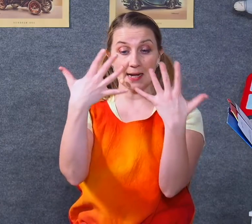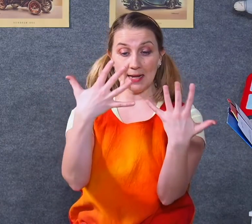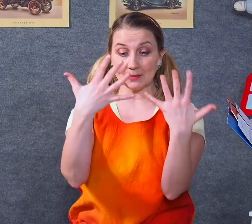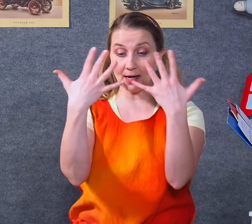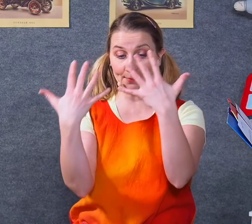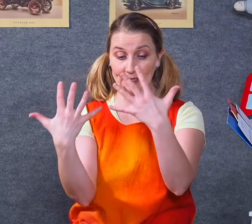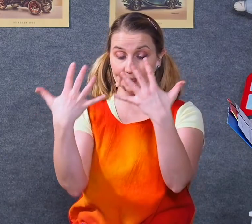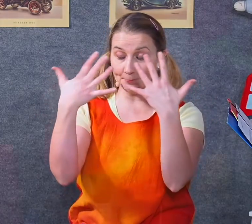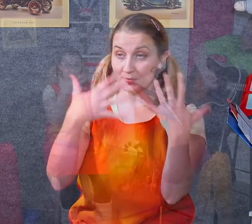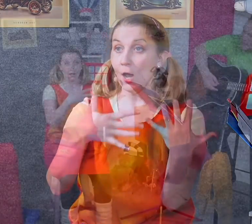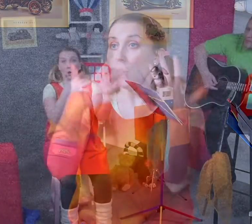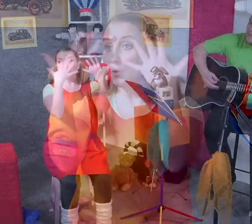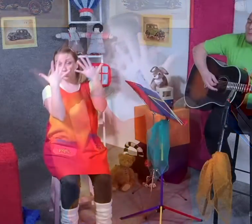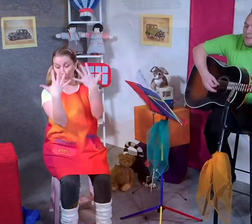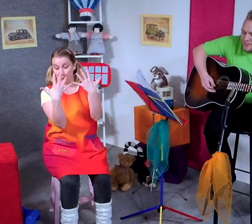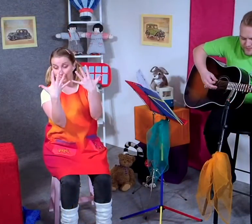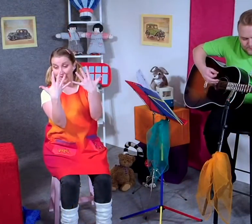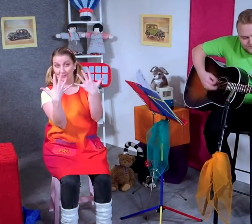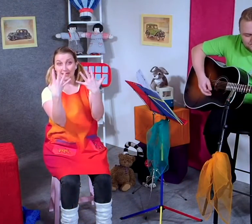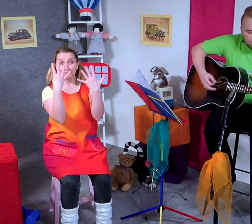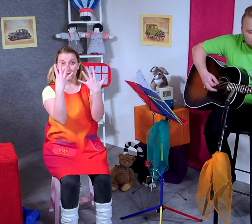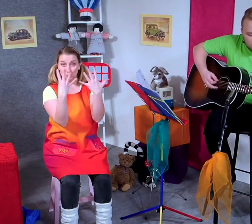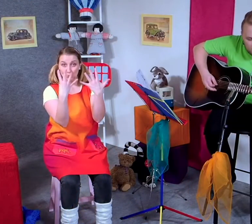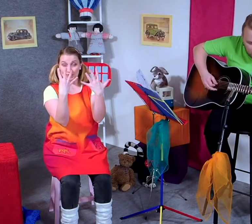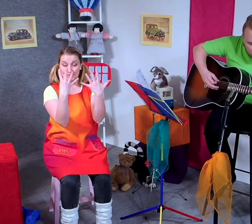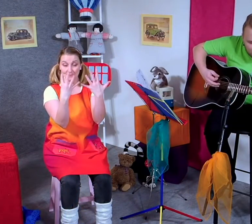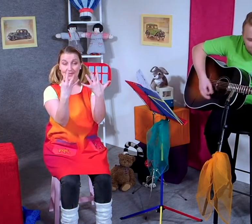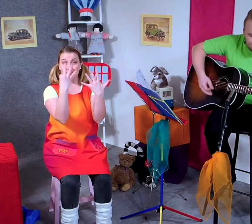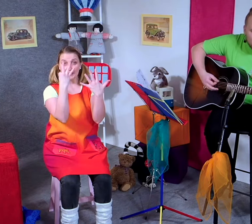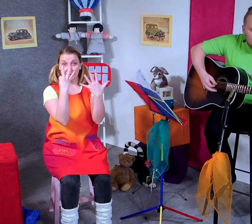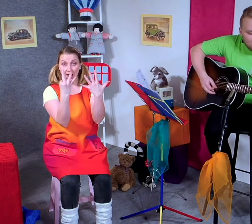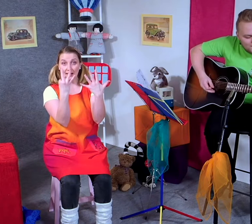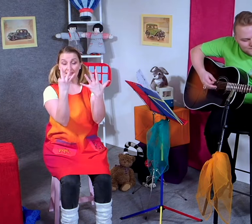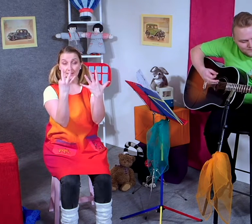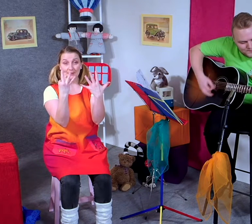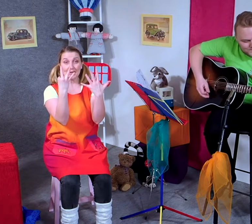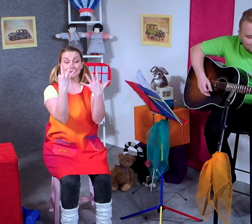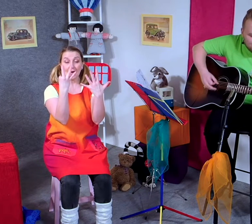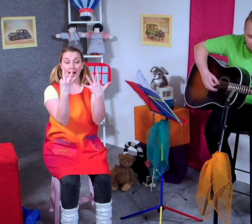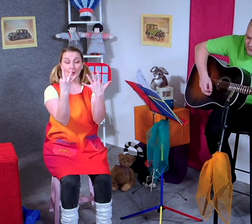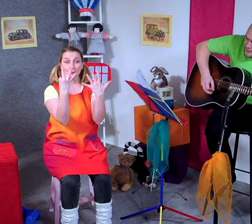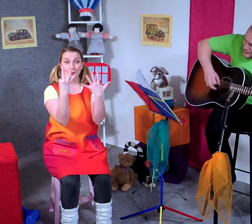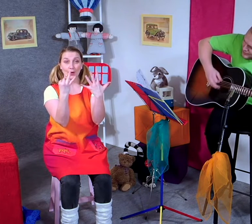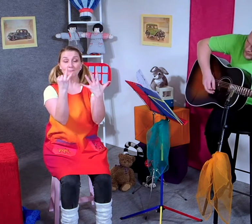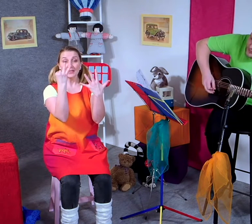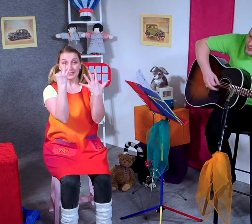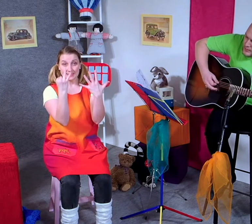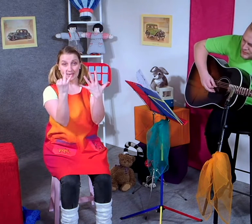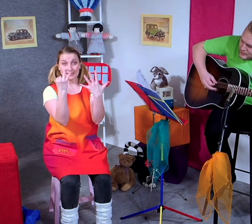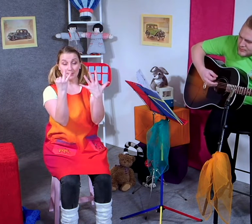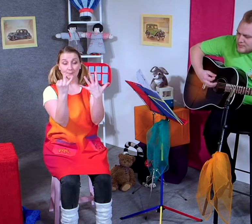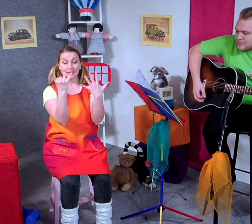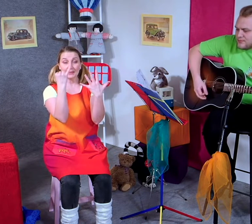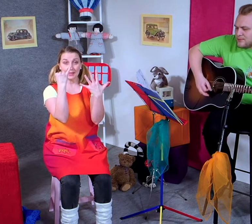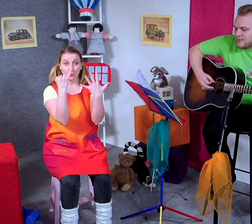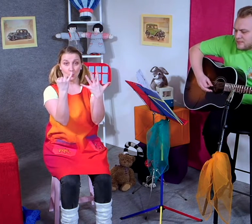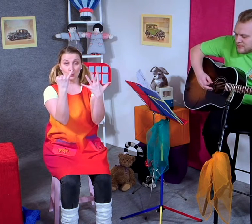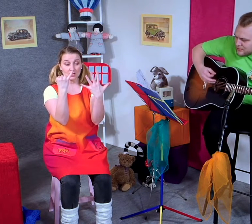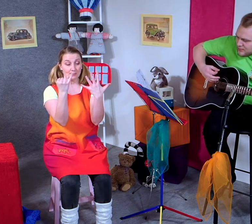ja takaperin. No 10 pientä, 9 pientä, 8 pientä autoa, 7 pientä, 6